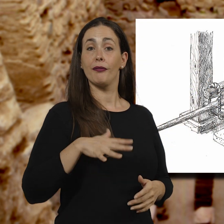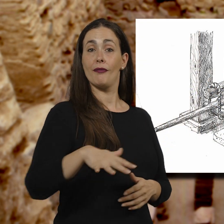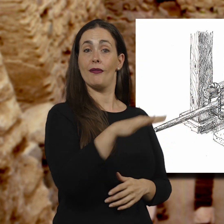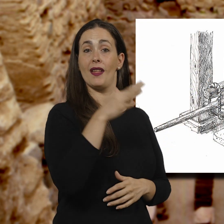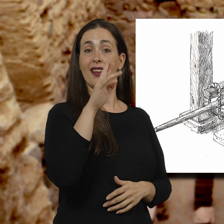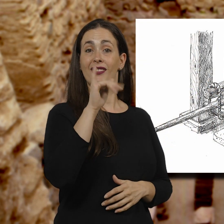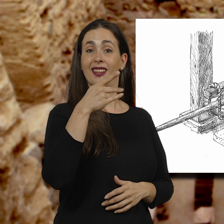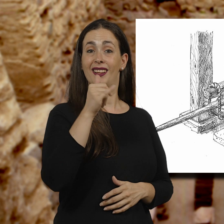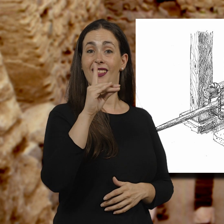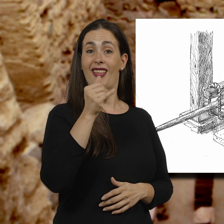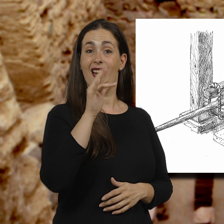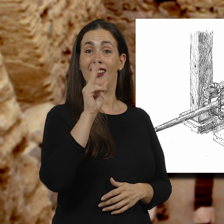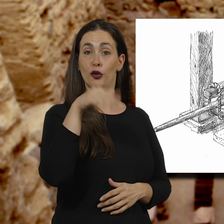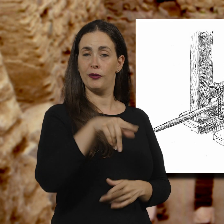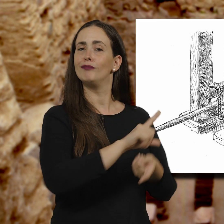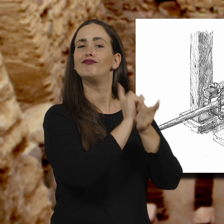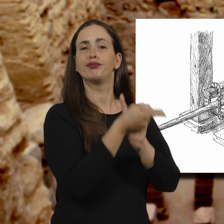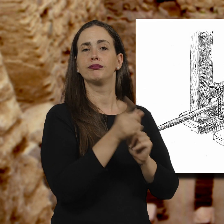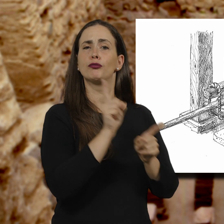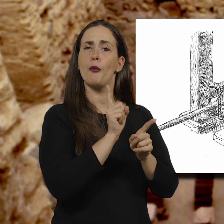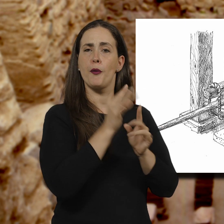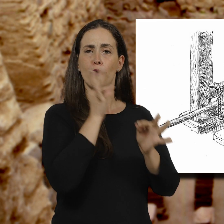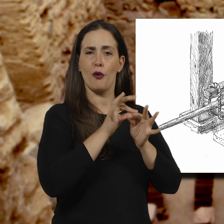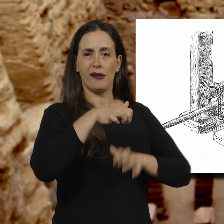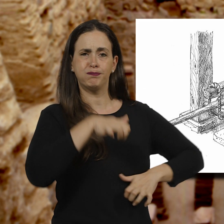mentre que el Frigidarium acull una premsa de biga, Torculum,